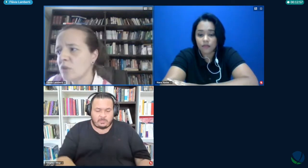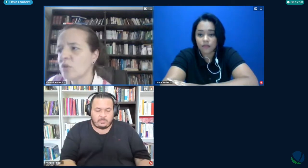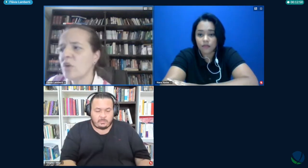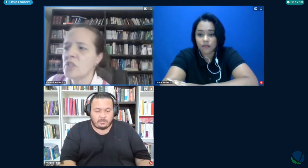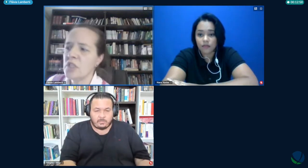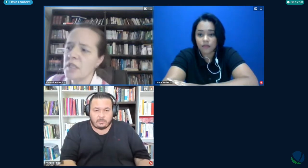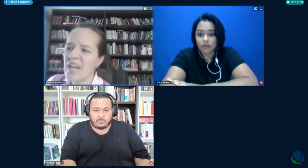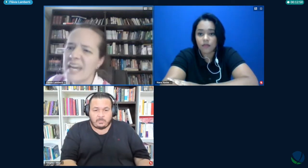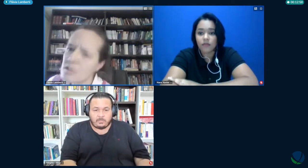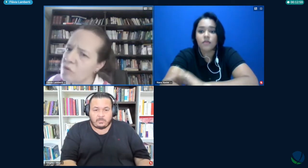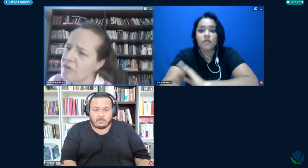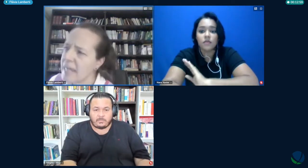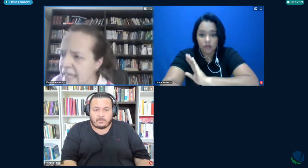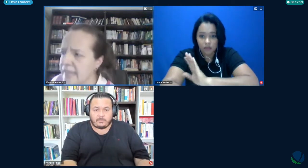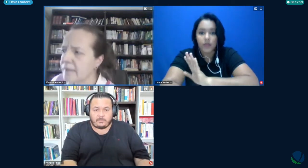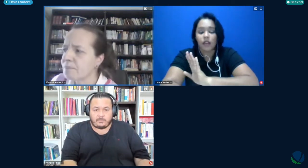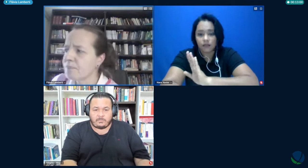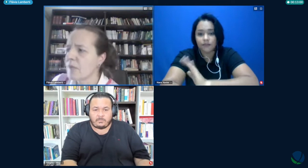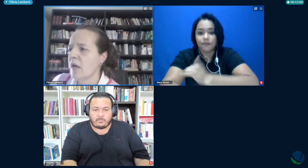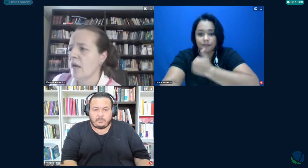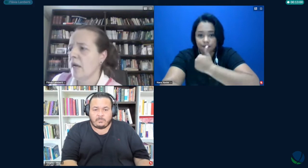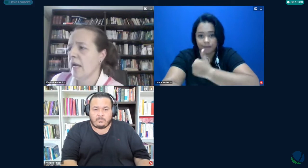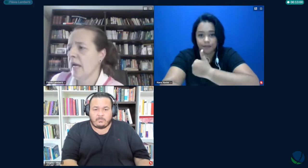só metodologia já resolveria.